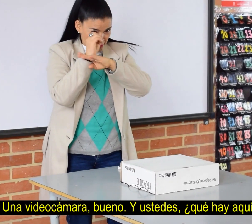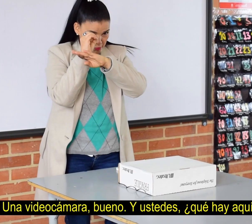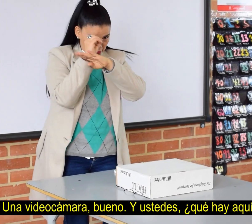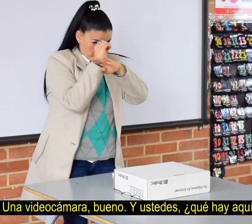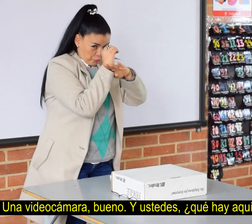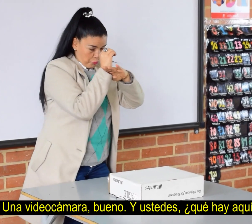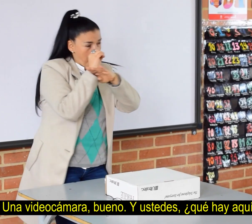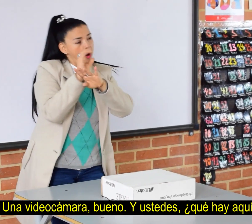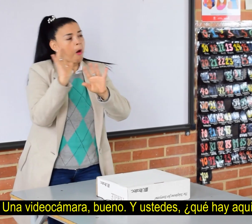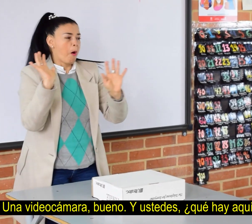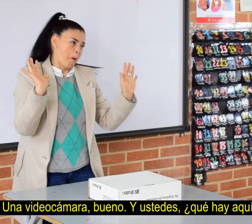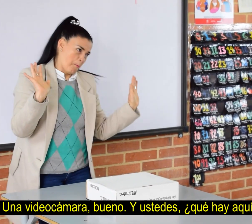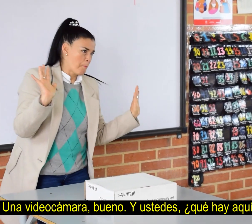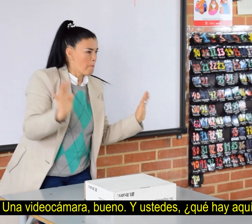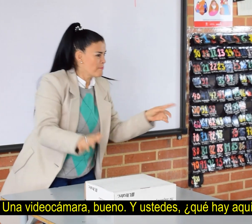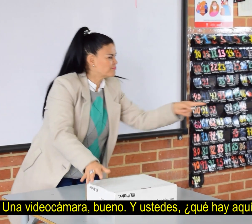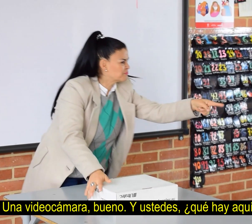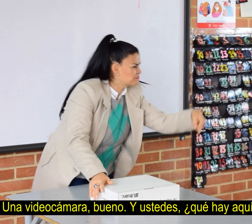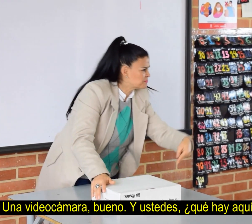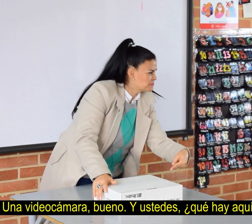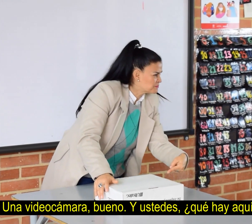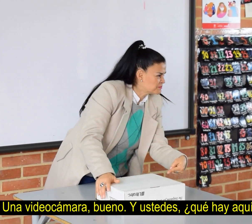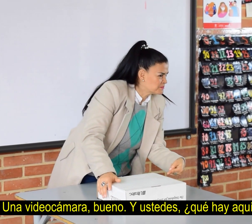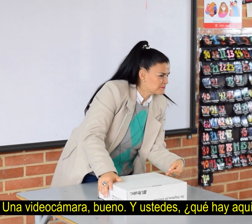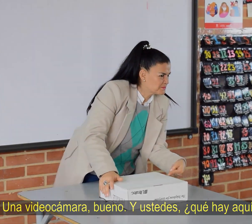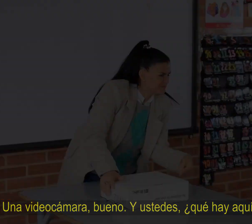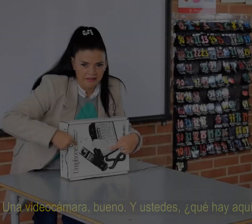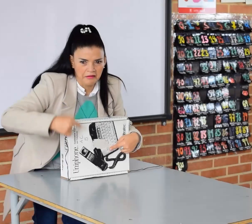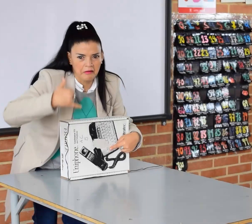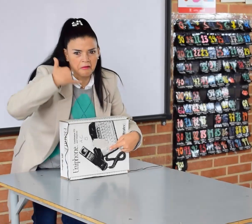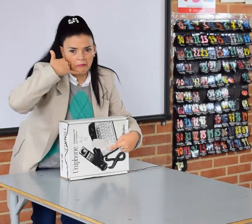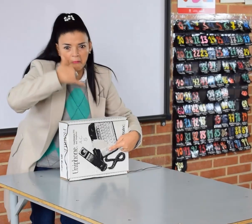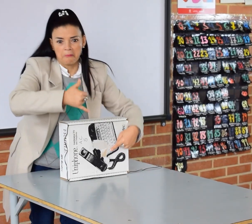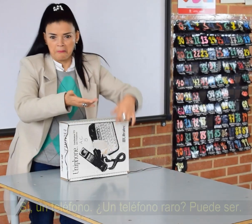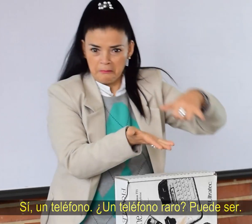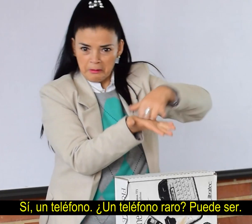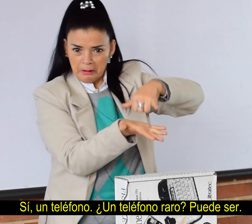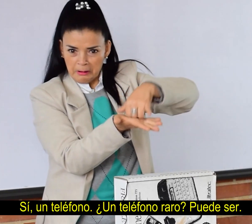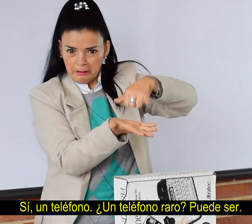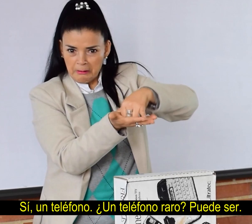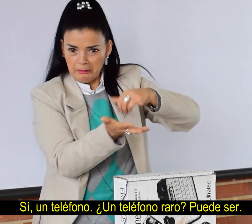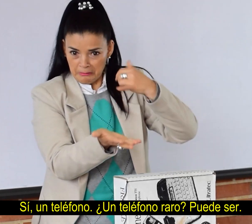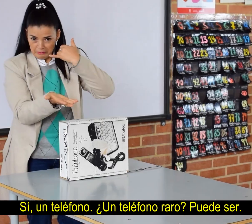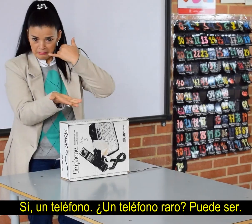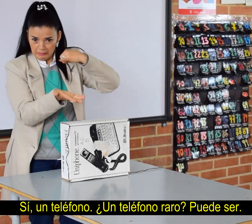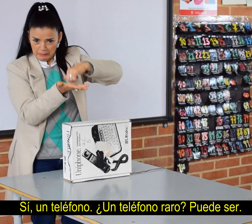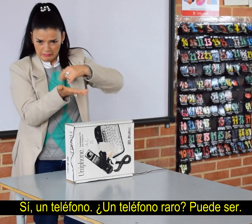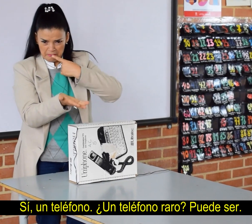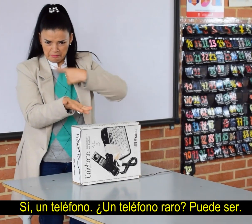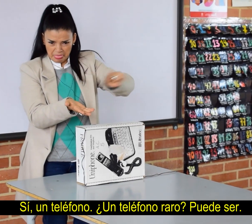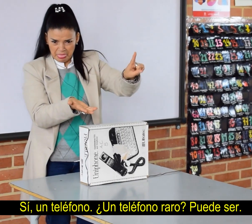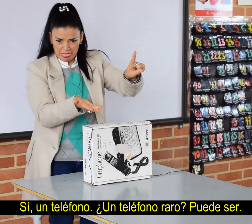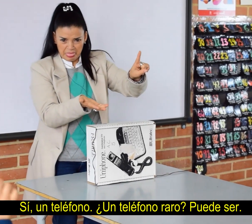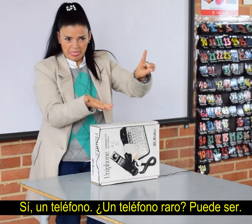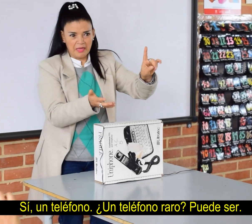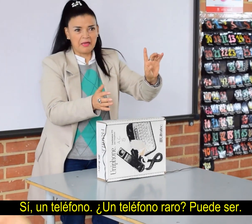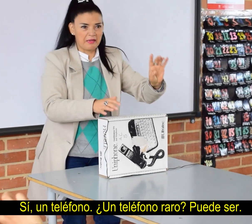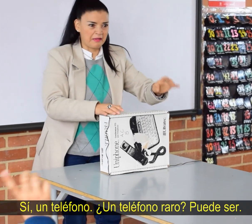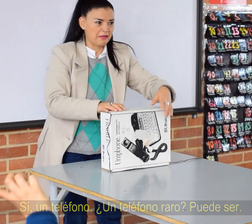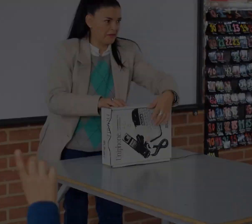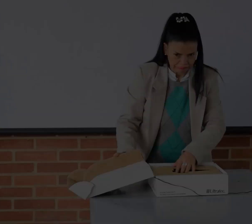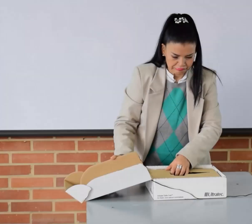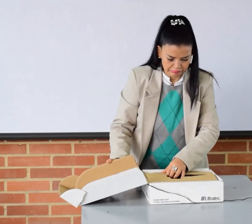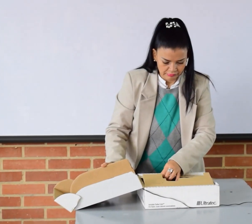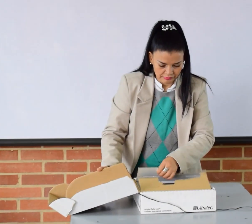Una videocámara. Bueno, ¿y ustedes? ¿Qué hay aquí? Sí, un teléfono raro,